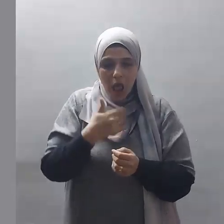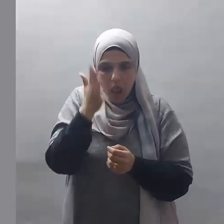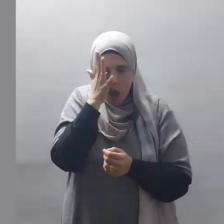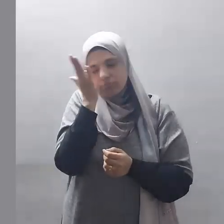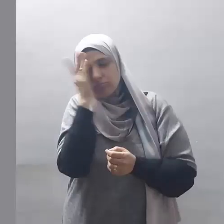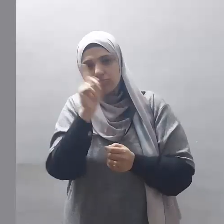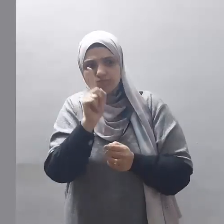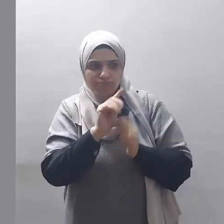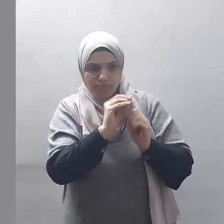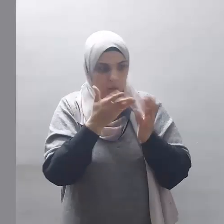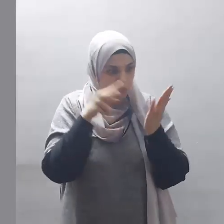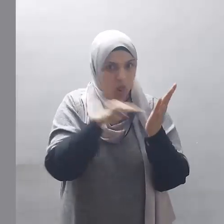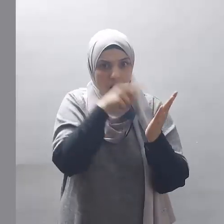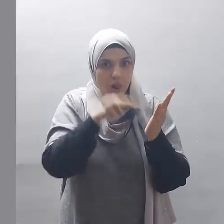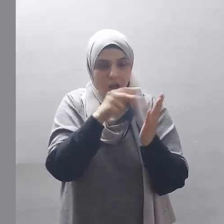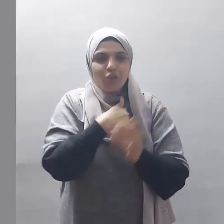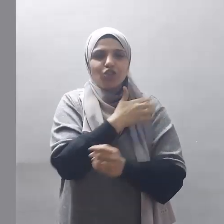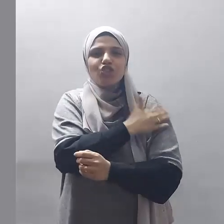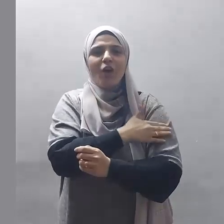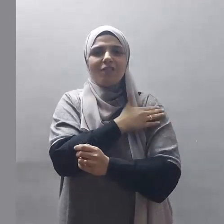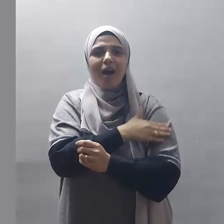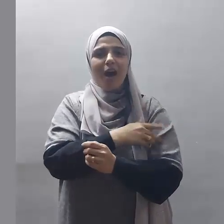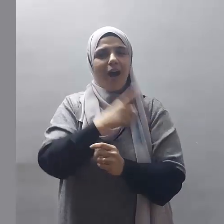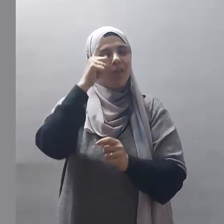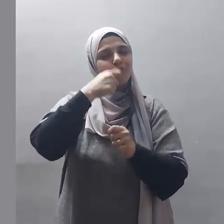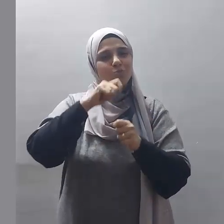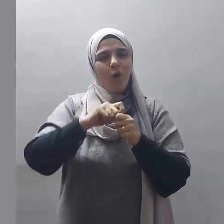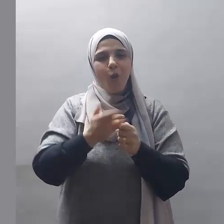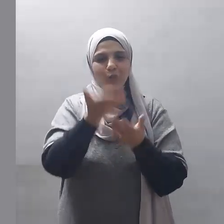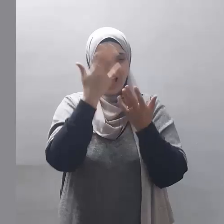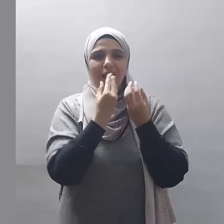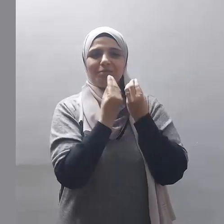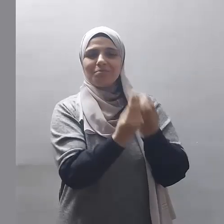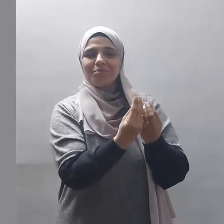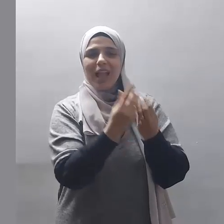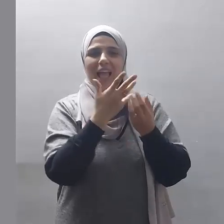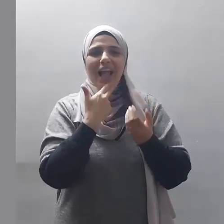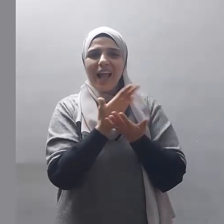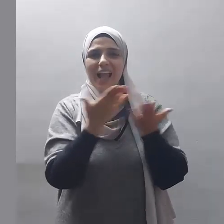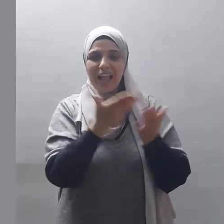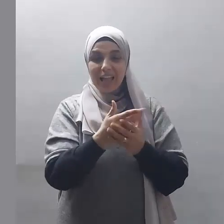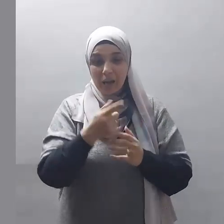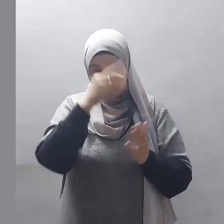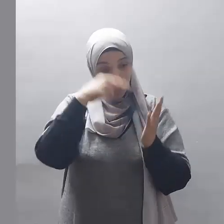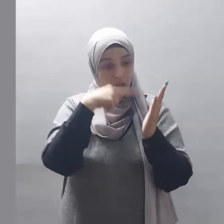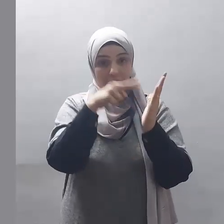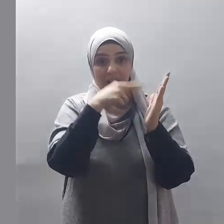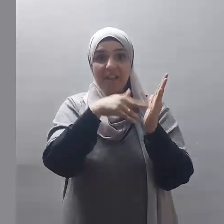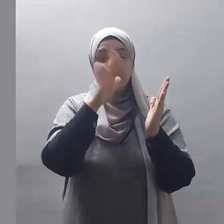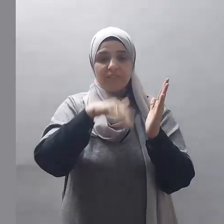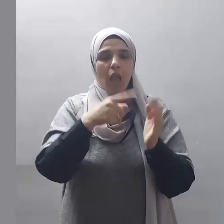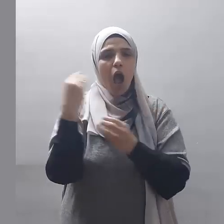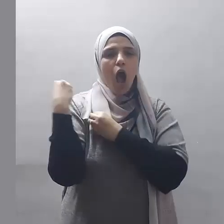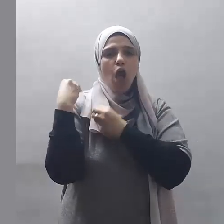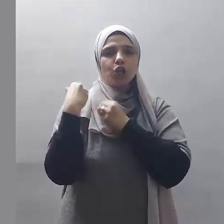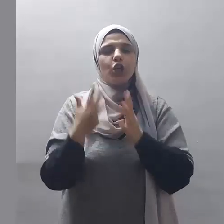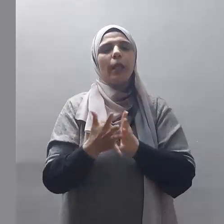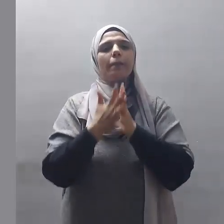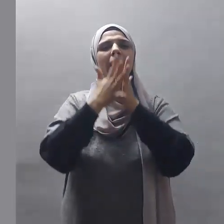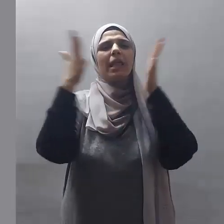فيه فيشفعان وقراءه القران باب عظيم من الاجر يقول صلى الله عليه